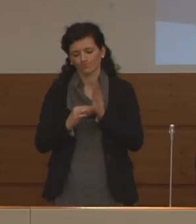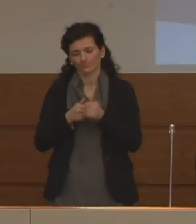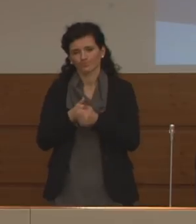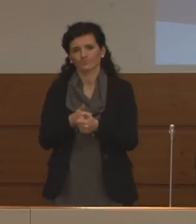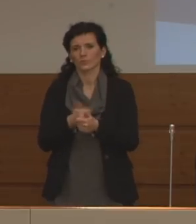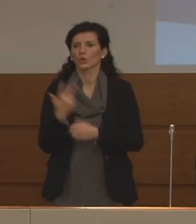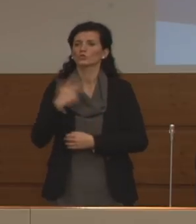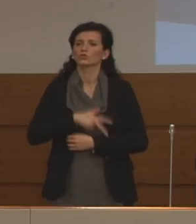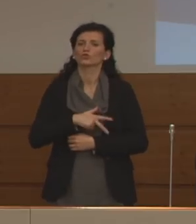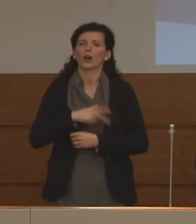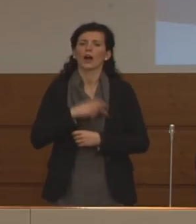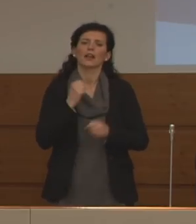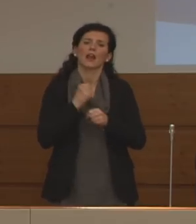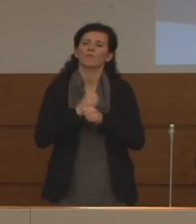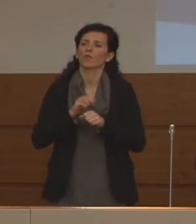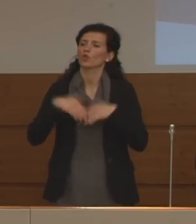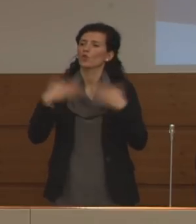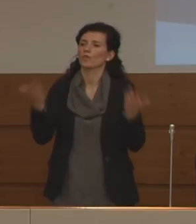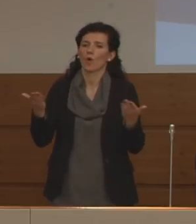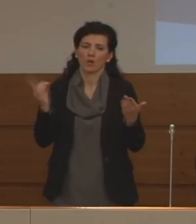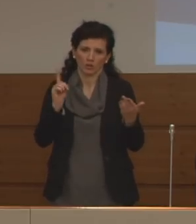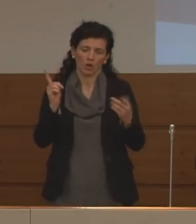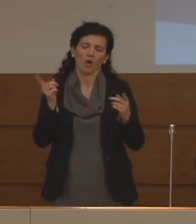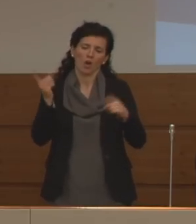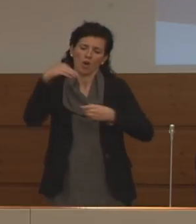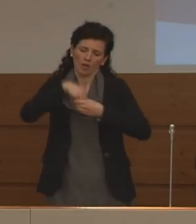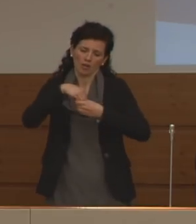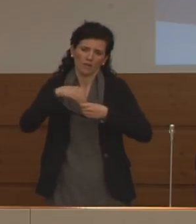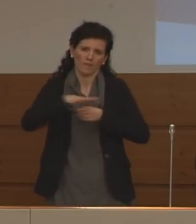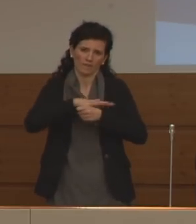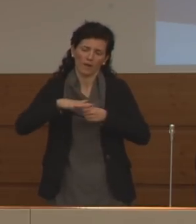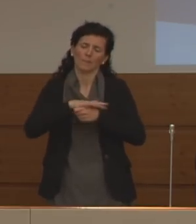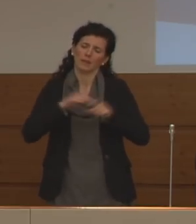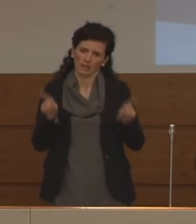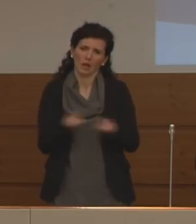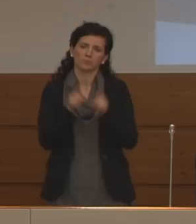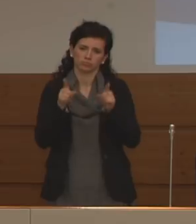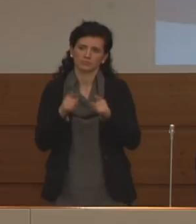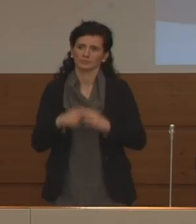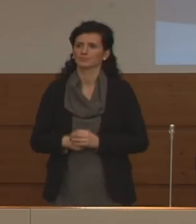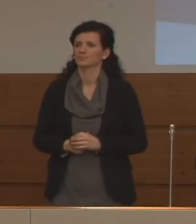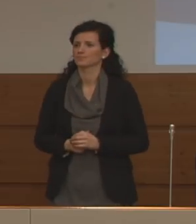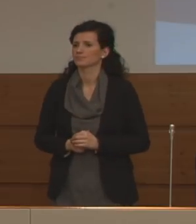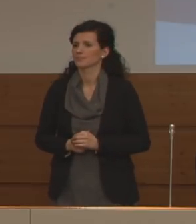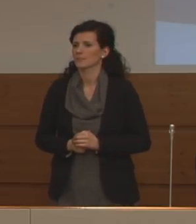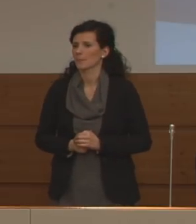sociale e lavorativo che sono state prese dal governo